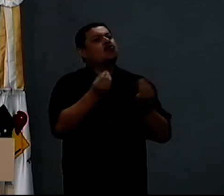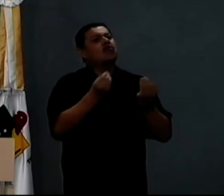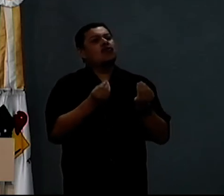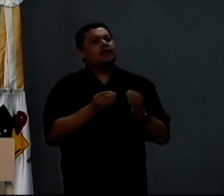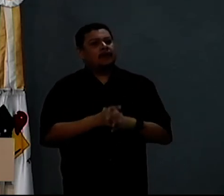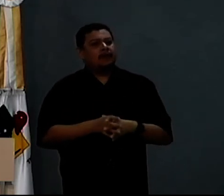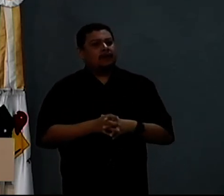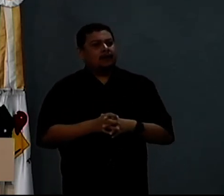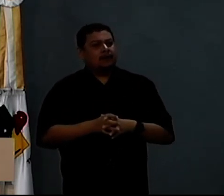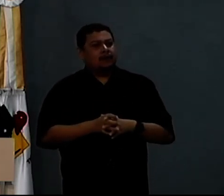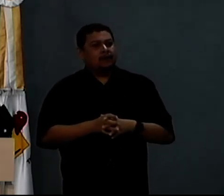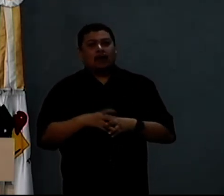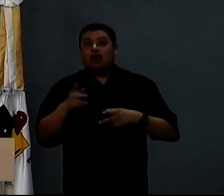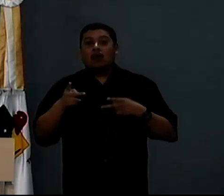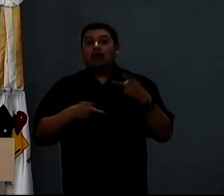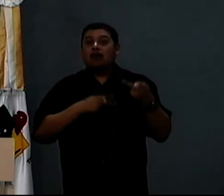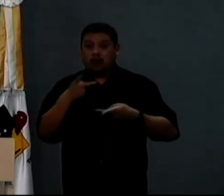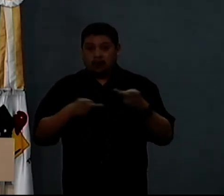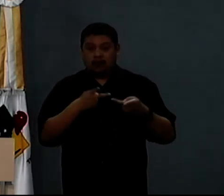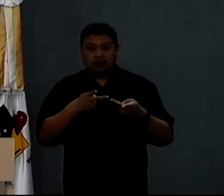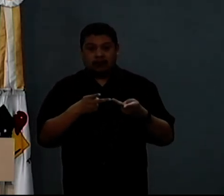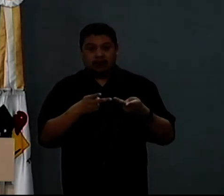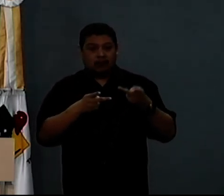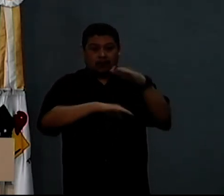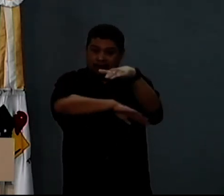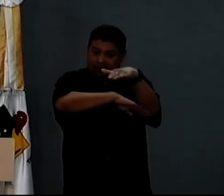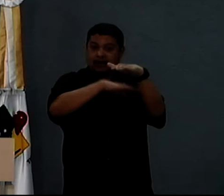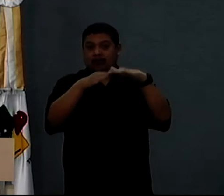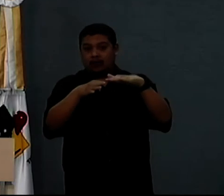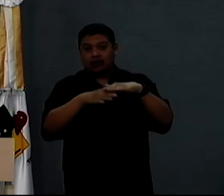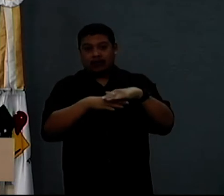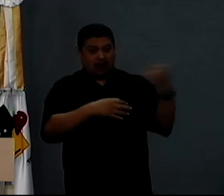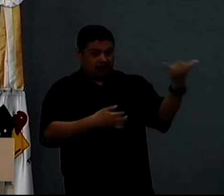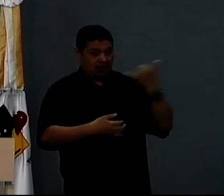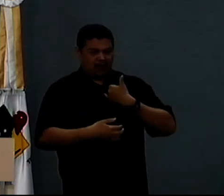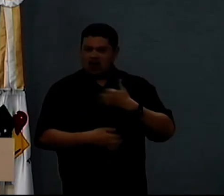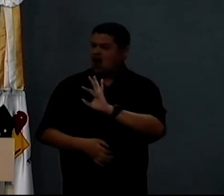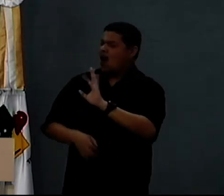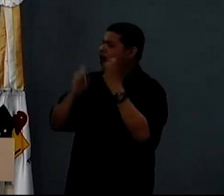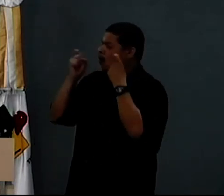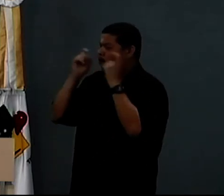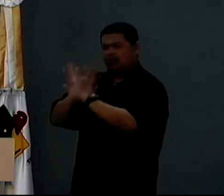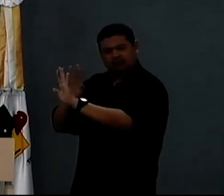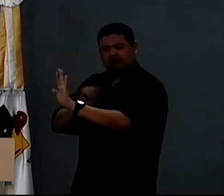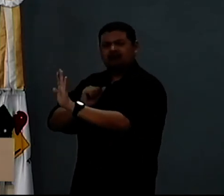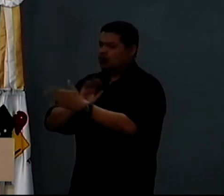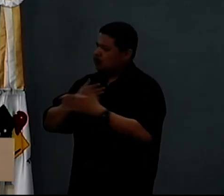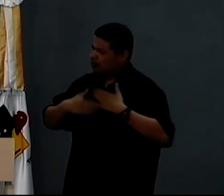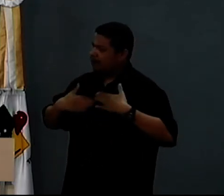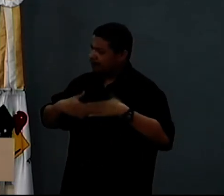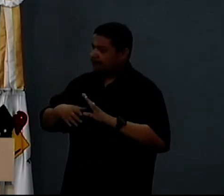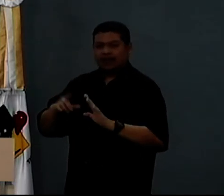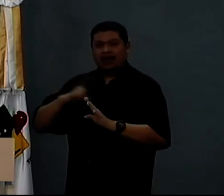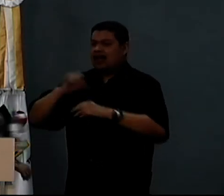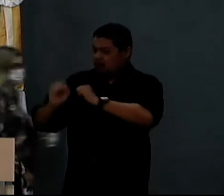questão do projeto para arrumar a Afonso Pena? Aí falaram, não se preocupa não, vereador, nós temos